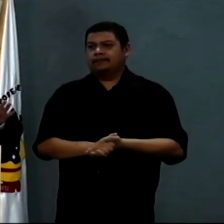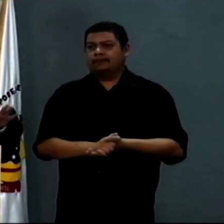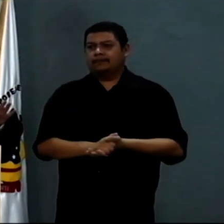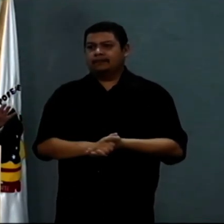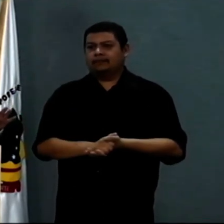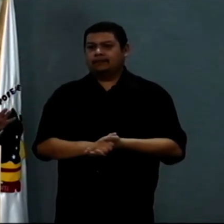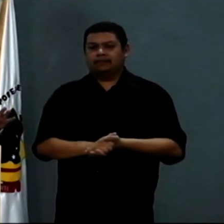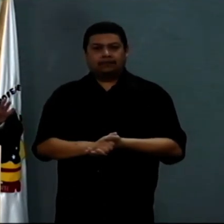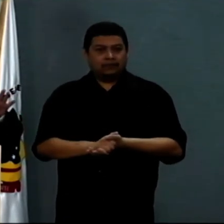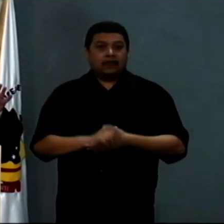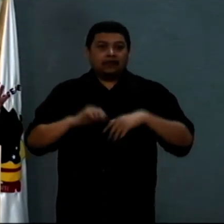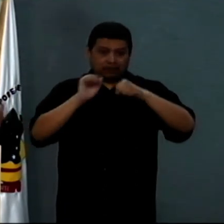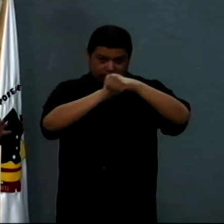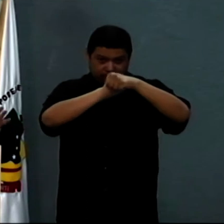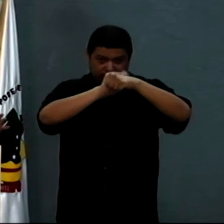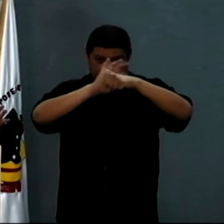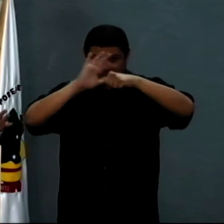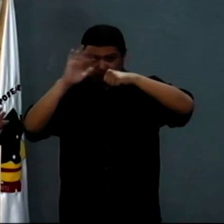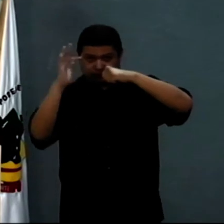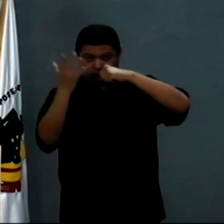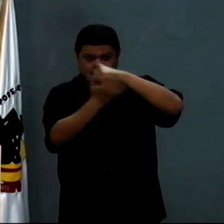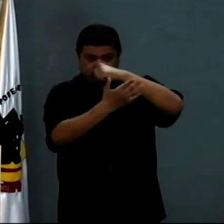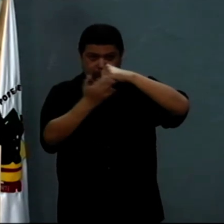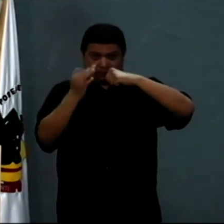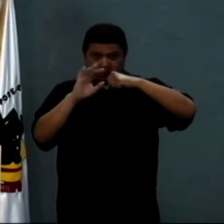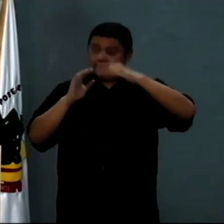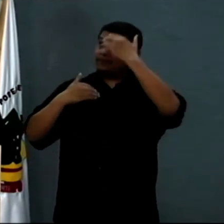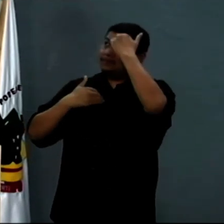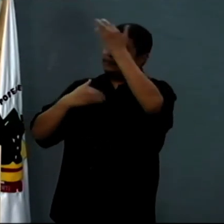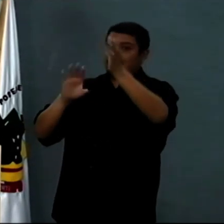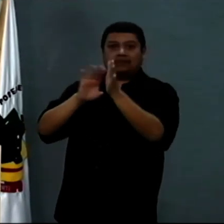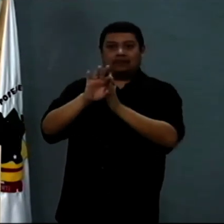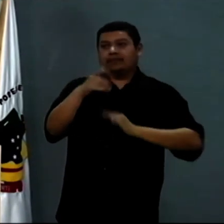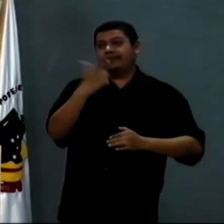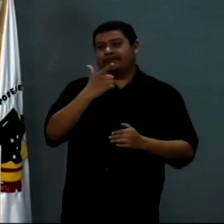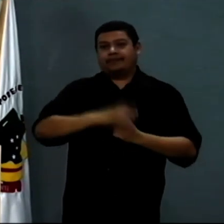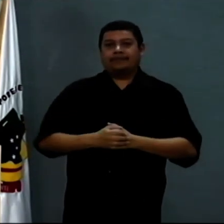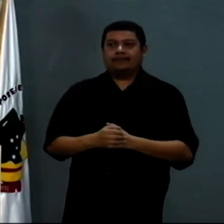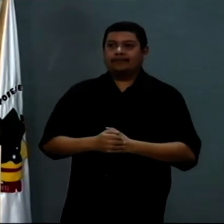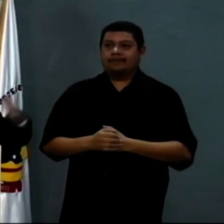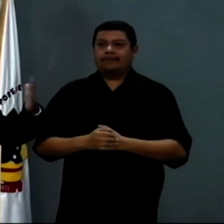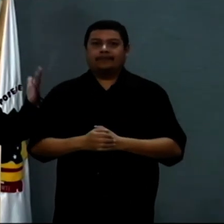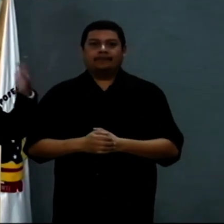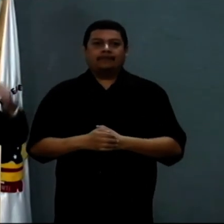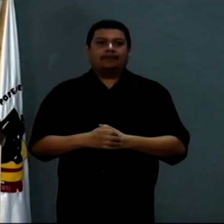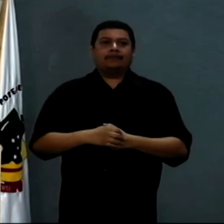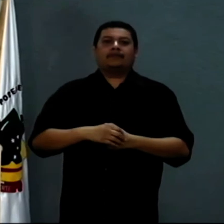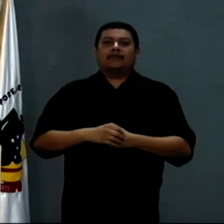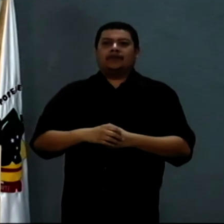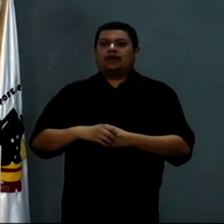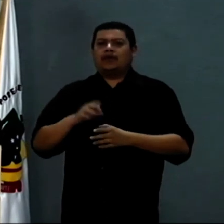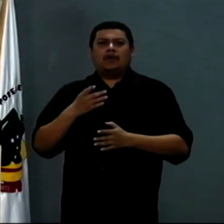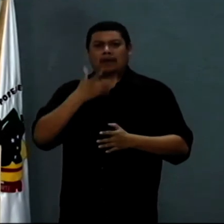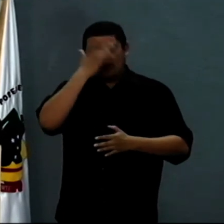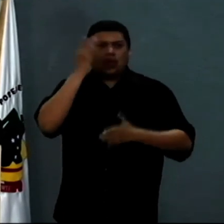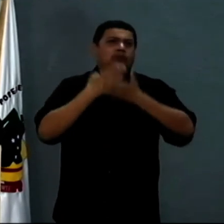Esse Covid-19, Cacoal, graças a Deus, não está acontecendo nada. Estão fazendo uma tempestade com um copo